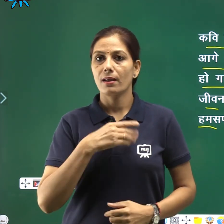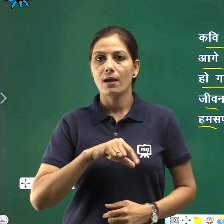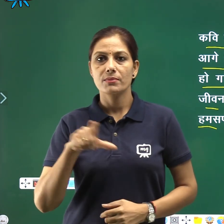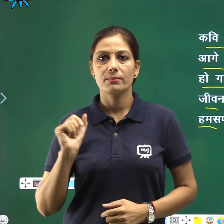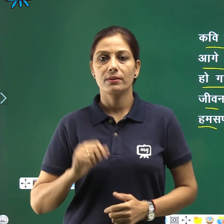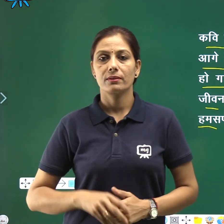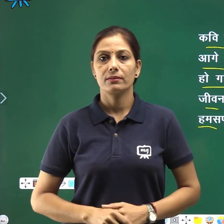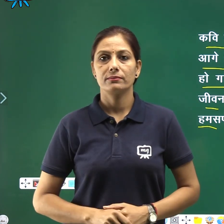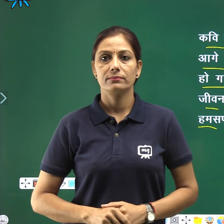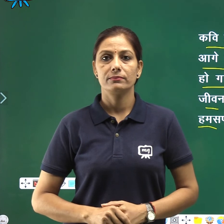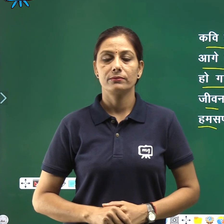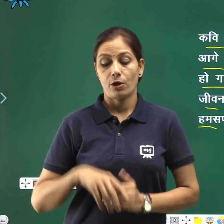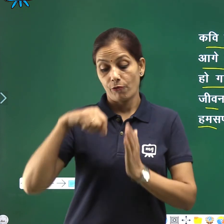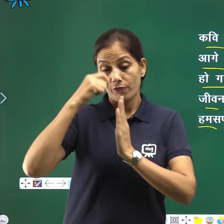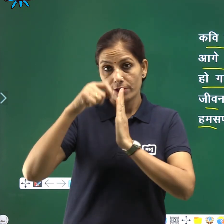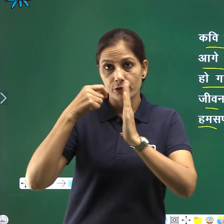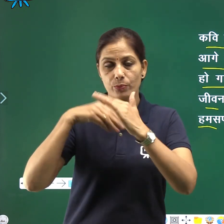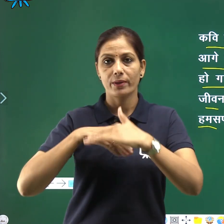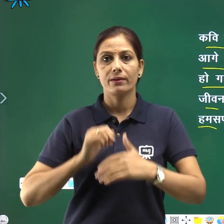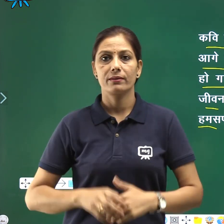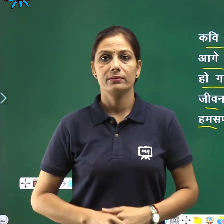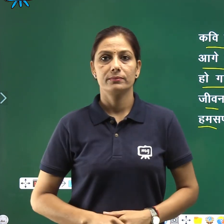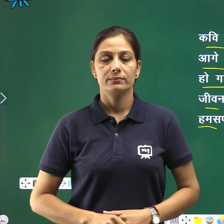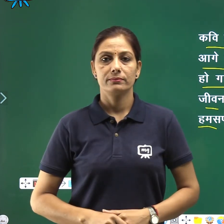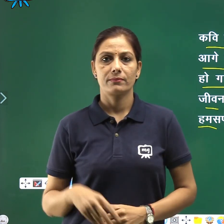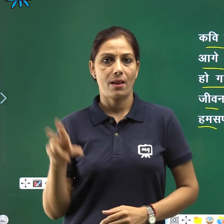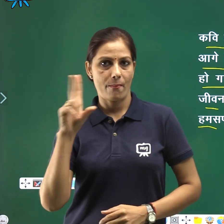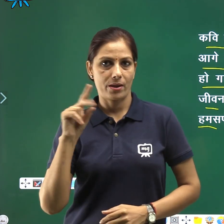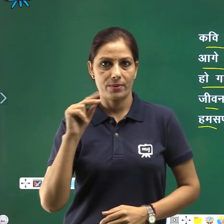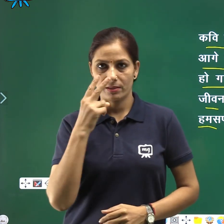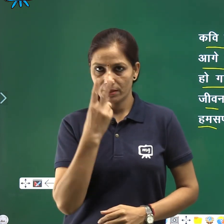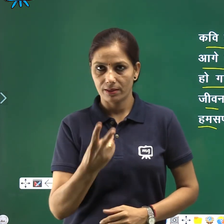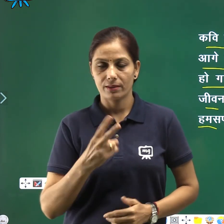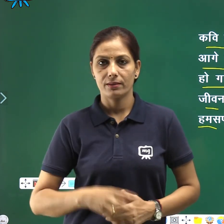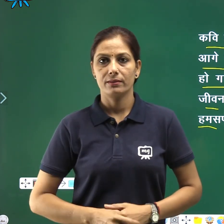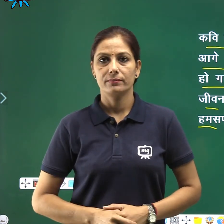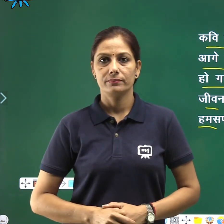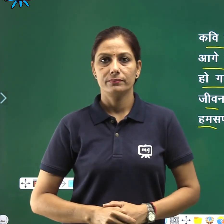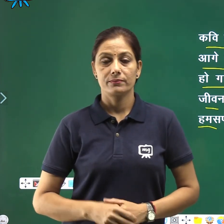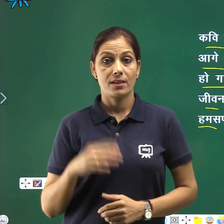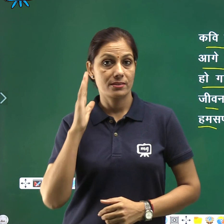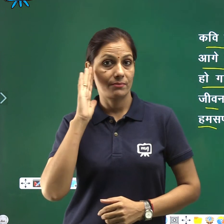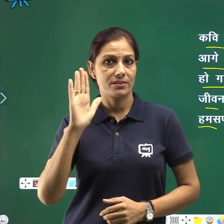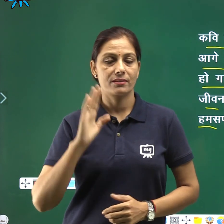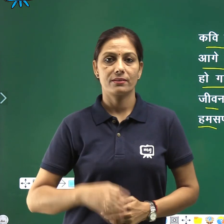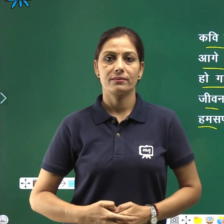आप वीडियो में बार बार देखें,